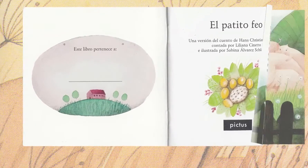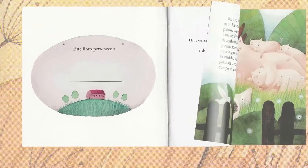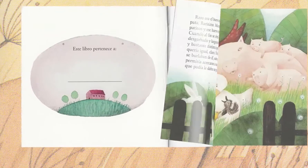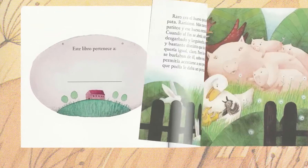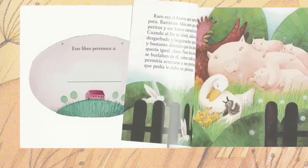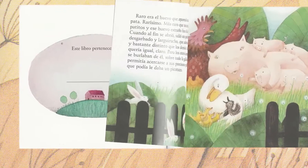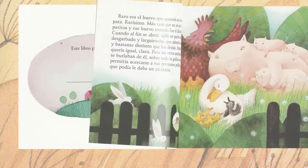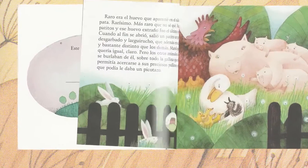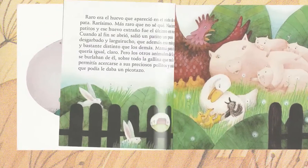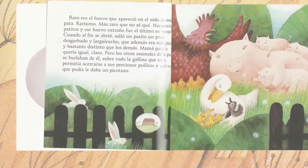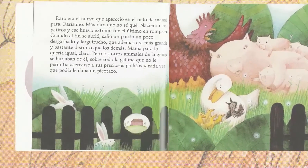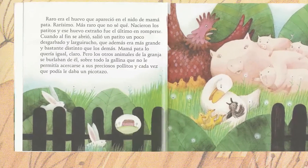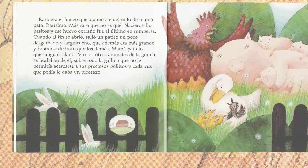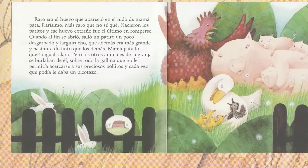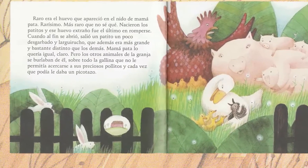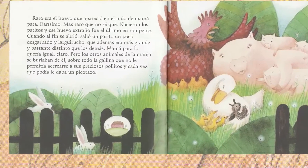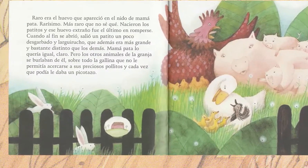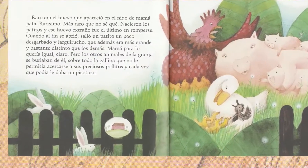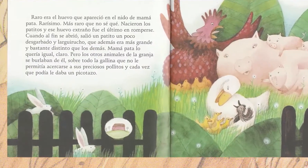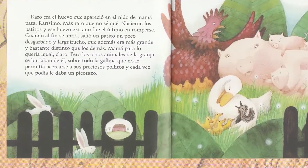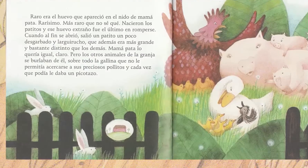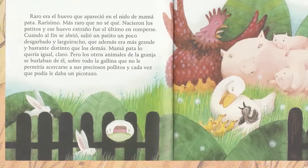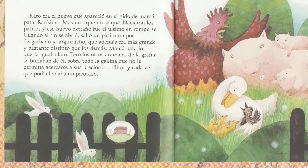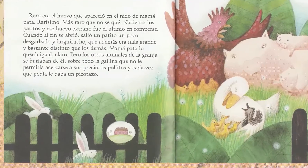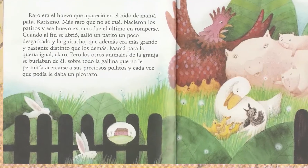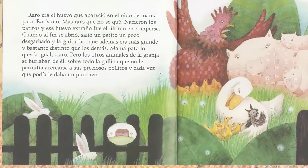yo i